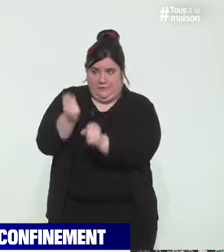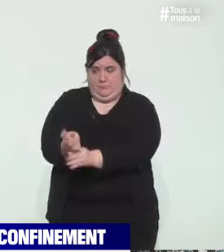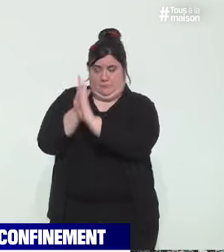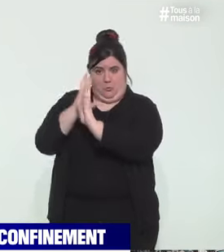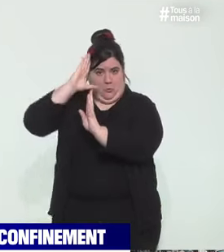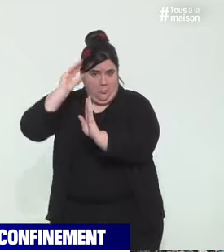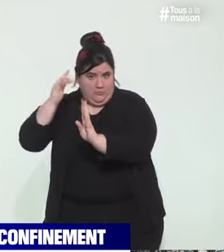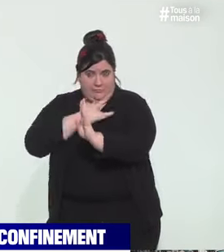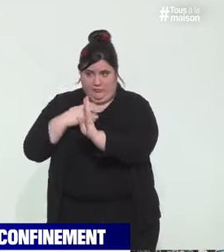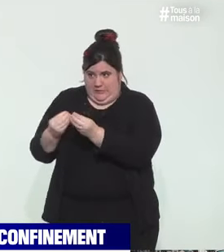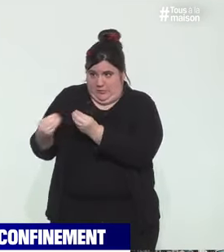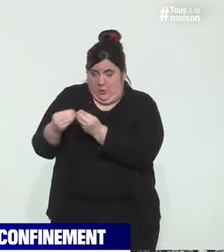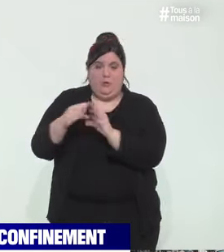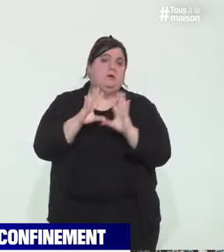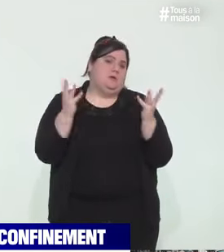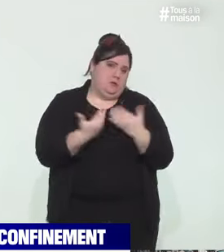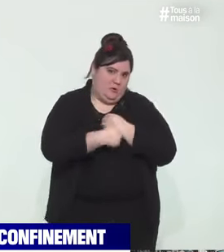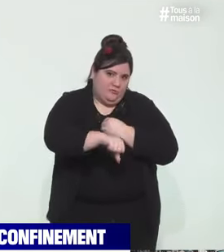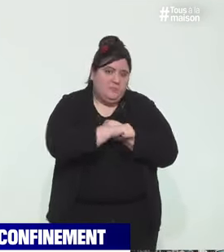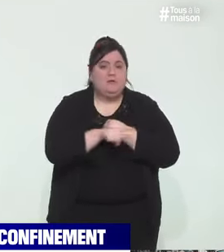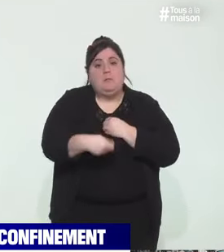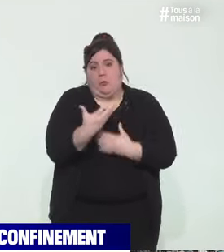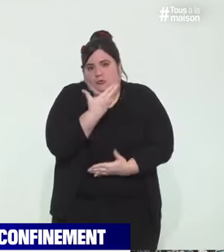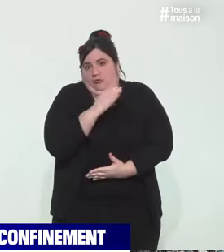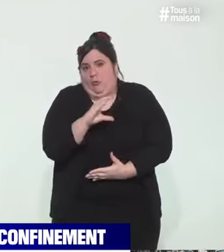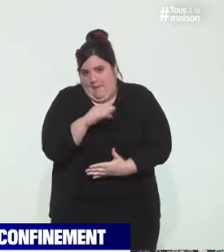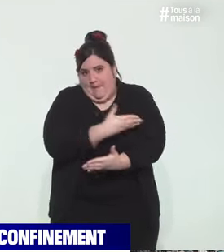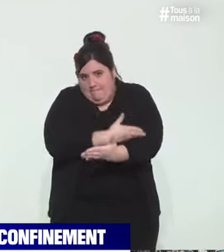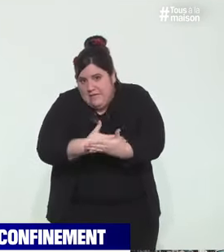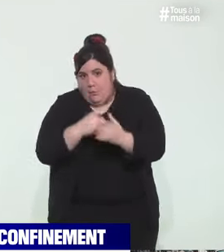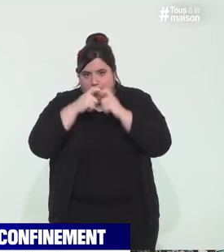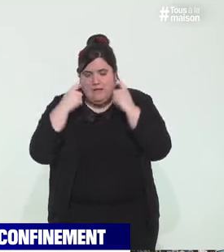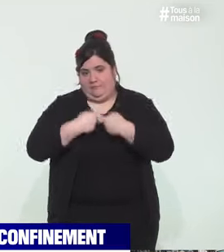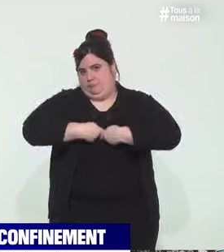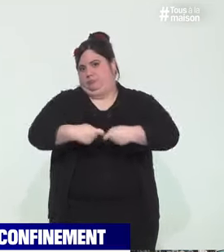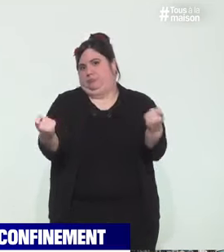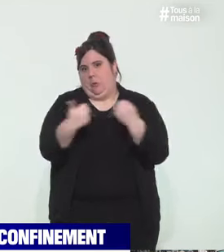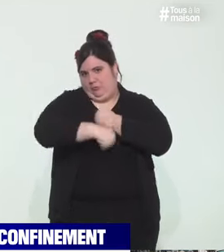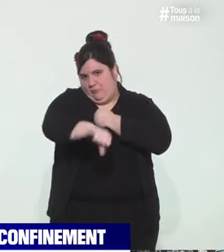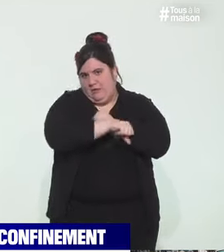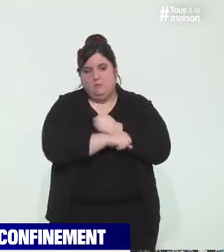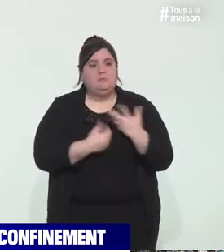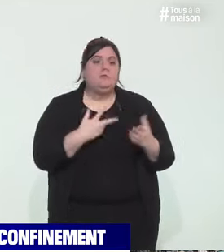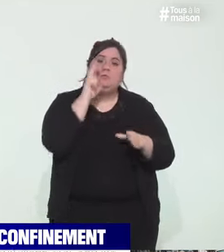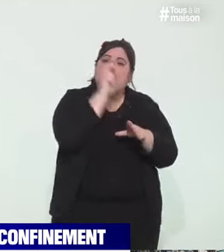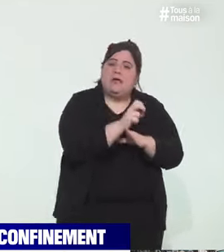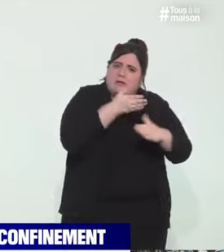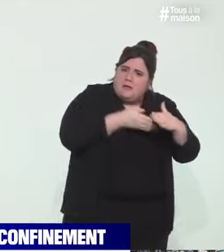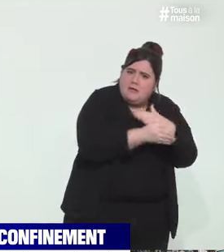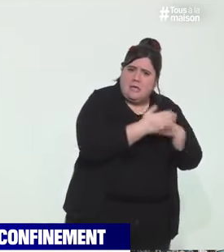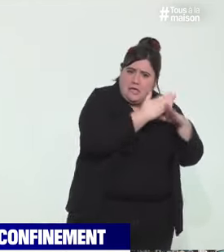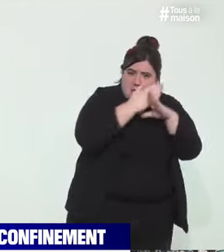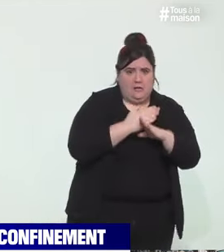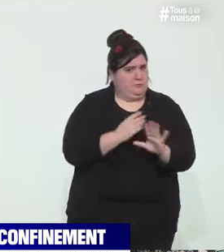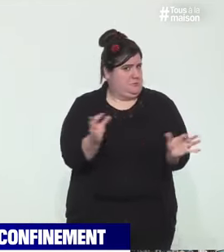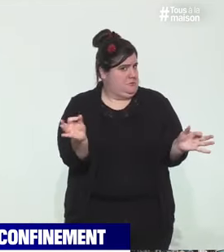par semaine aux professionnels de santé. Donc il n'y avait pas de stock de masques cachés en France. La grande distribution s'investit